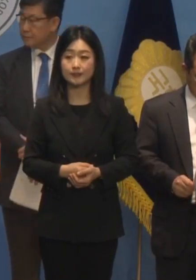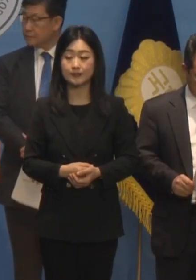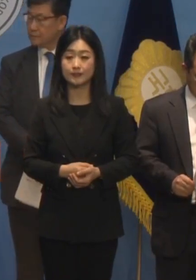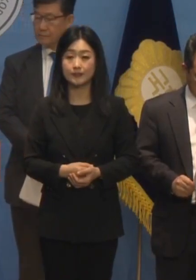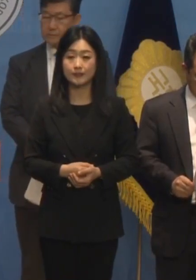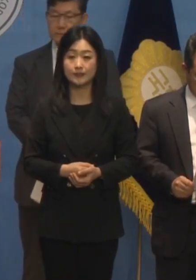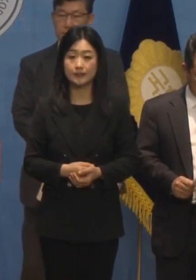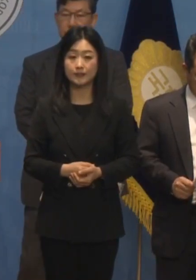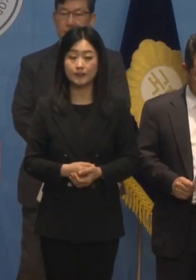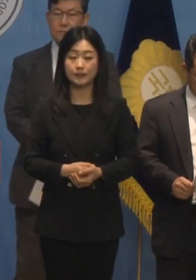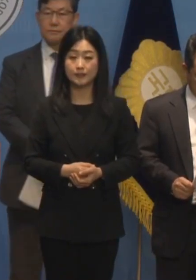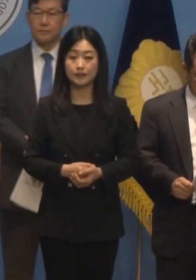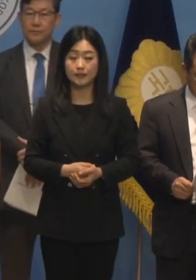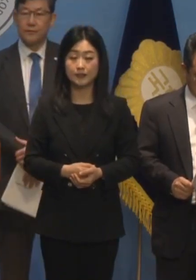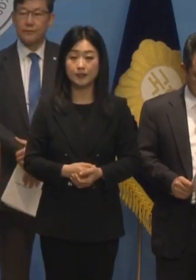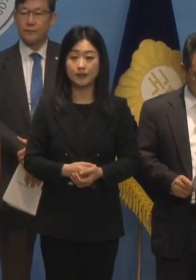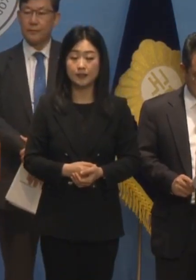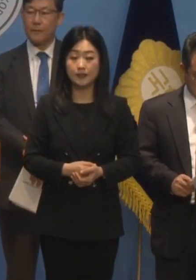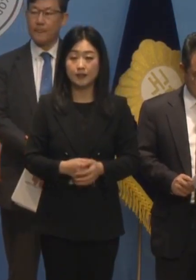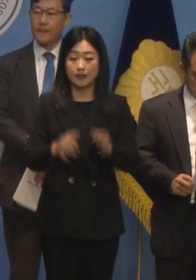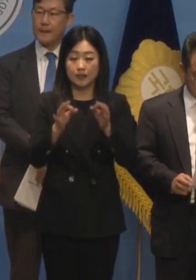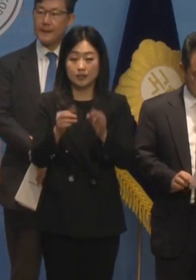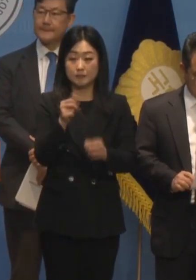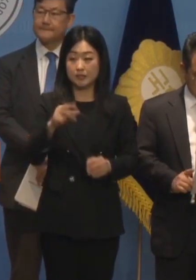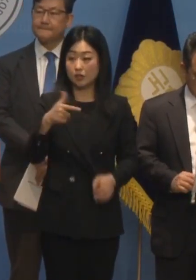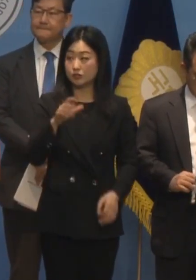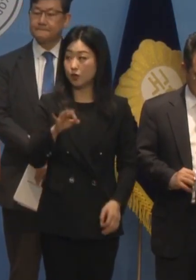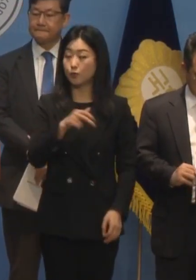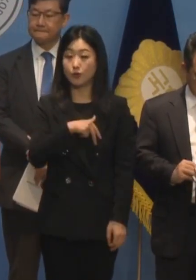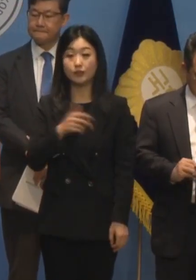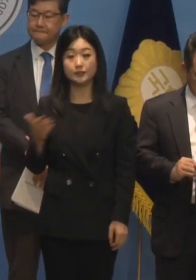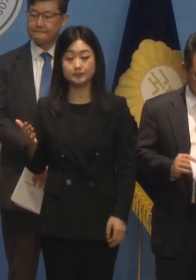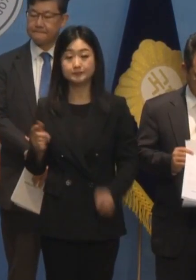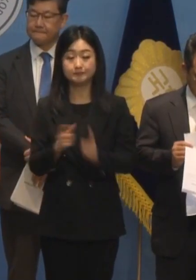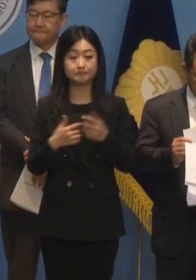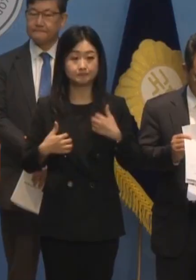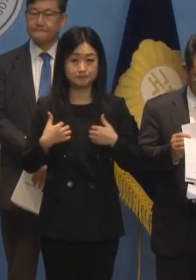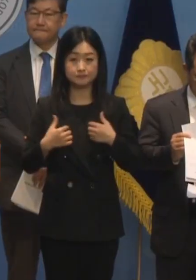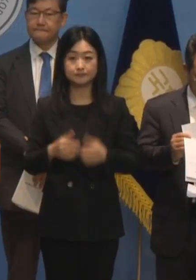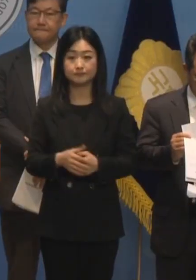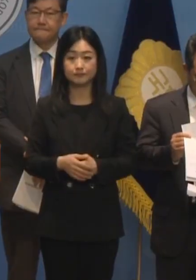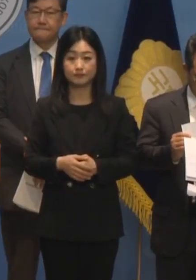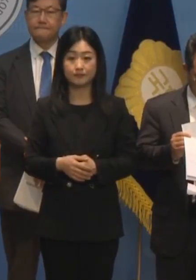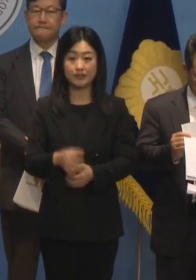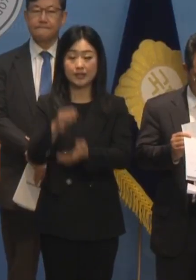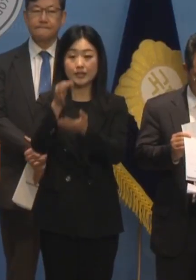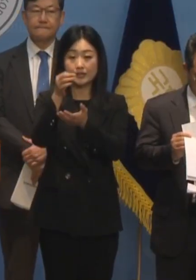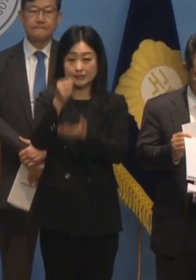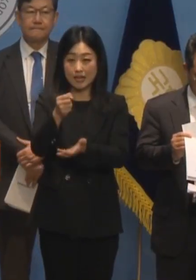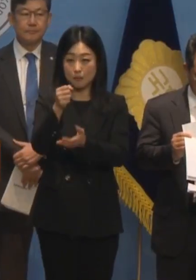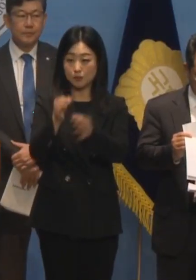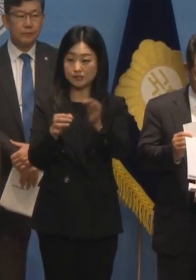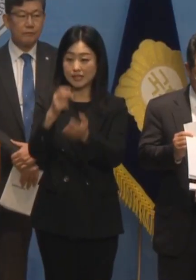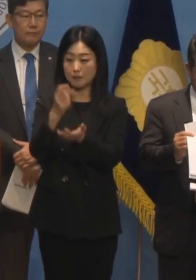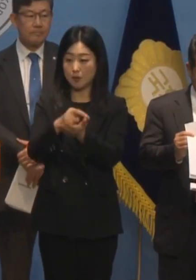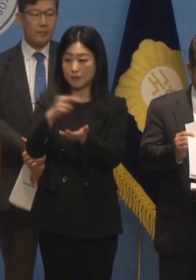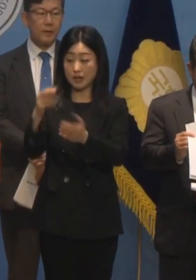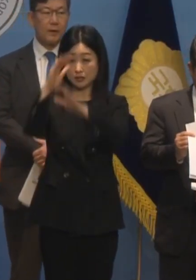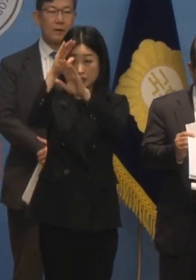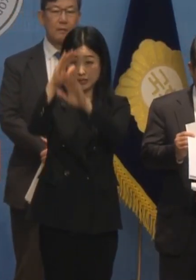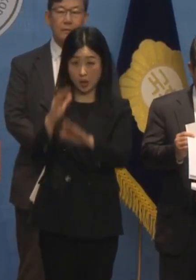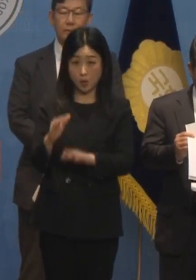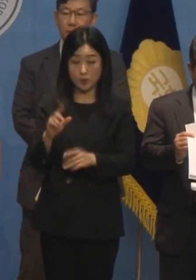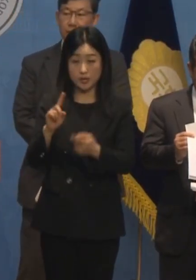네, 정무위 소속 평택 12명 국회의원 김현정입니다. 금융위의 자본시장법 개정안 발표 관련한 긴급